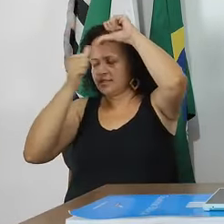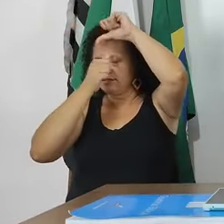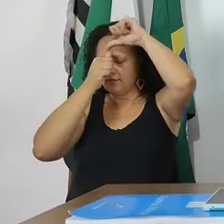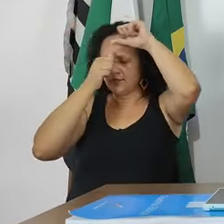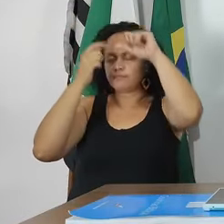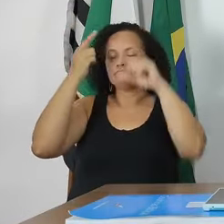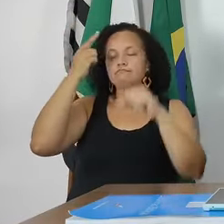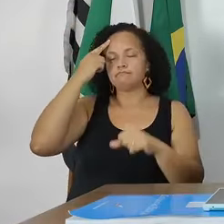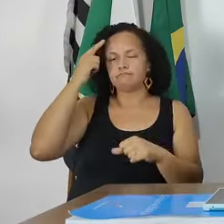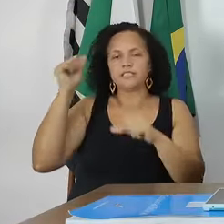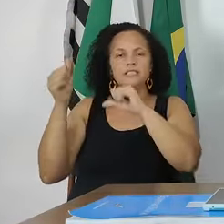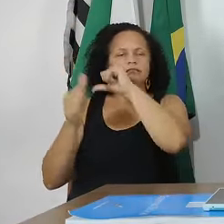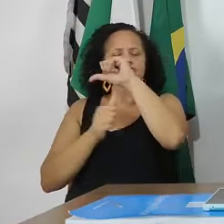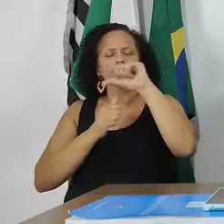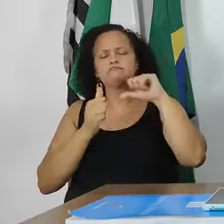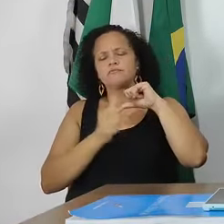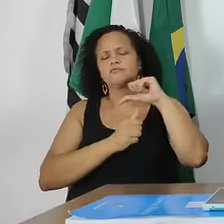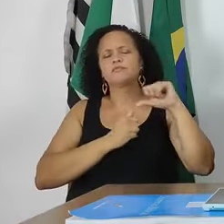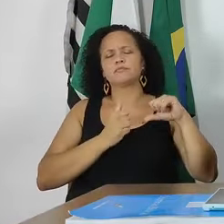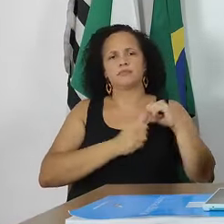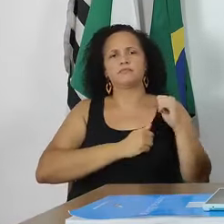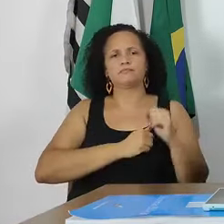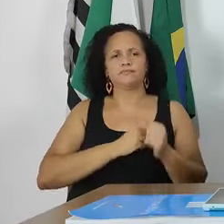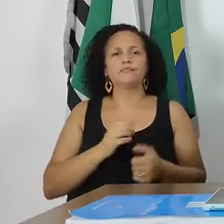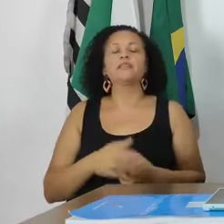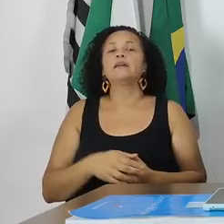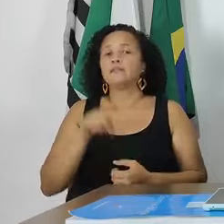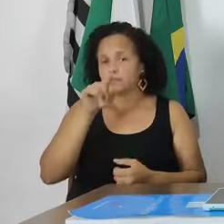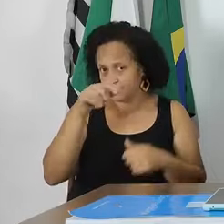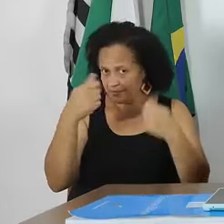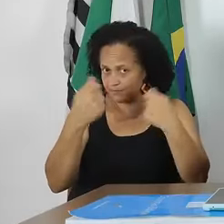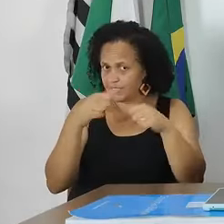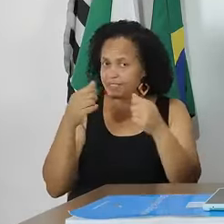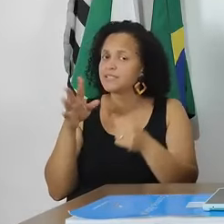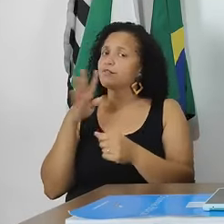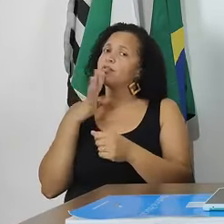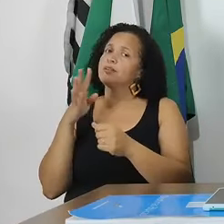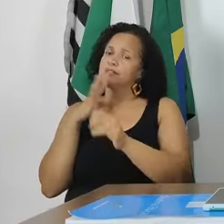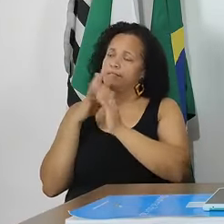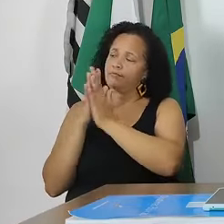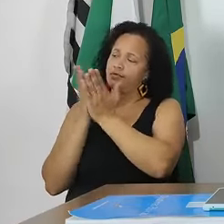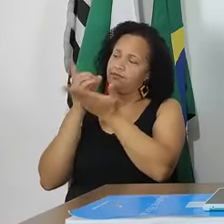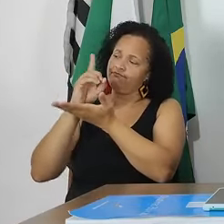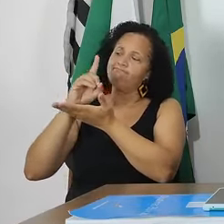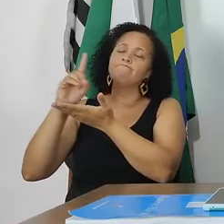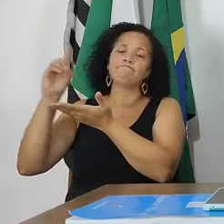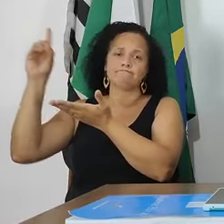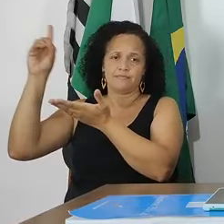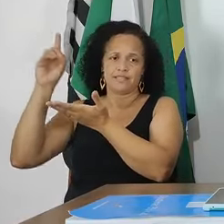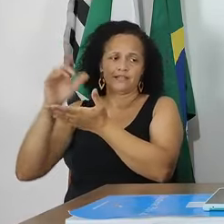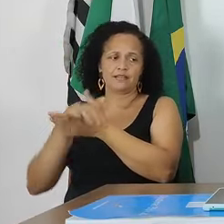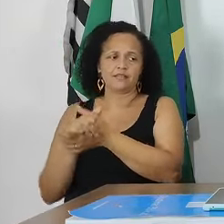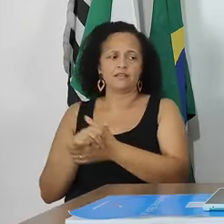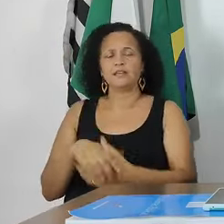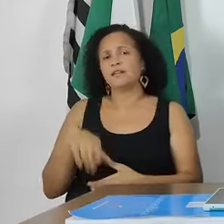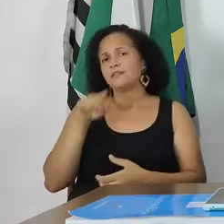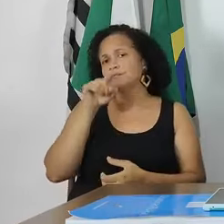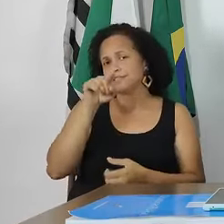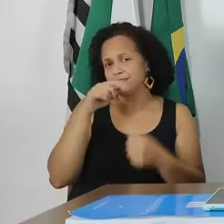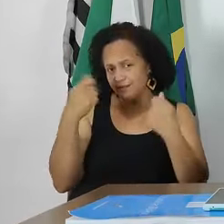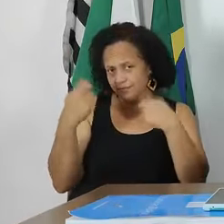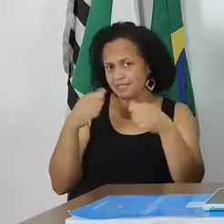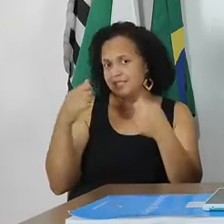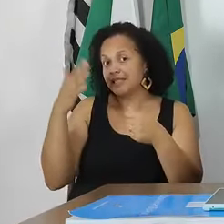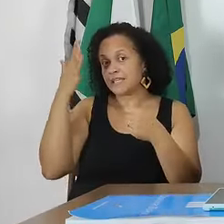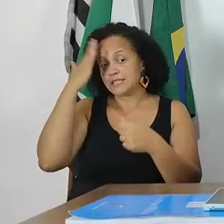Não adianta apenas a gente conhecer e não praticar essa palavra. Então não adianta apenas perceber a